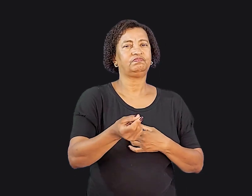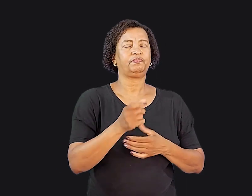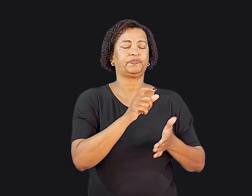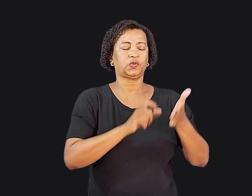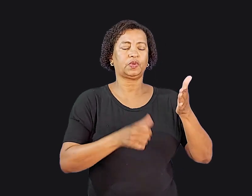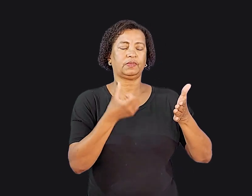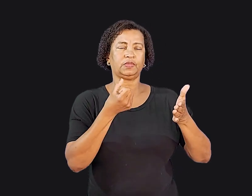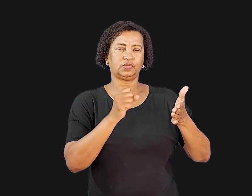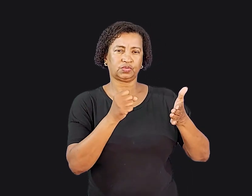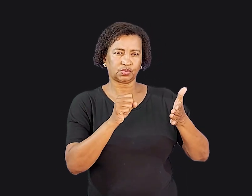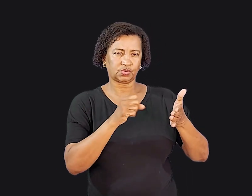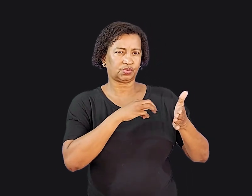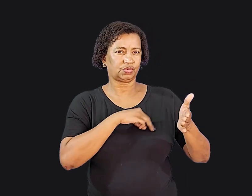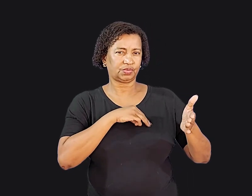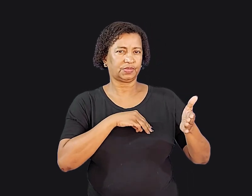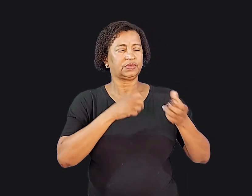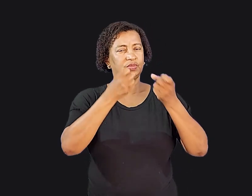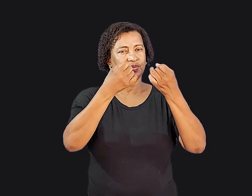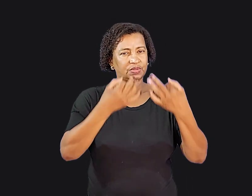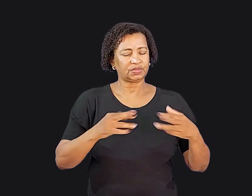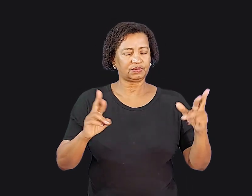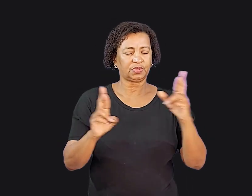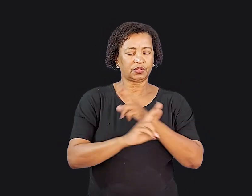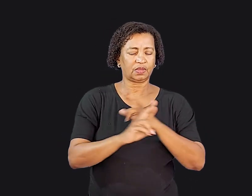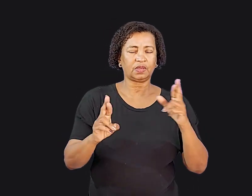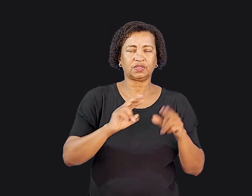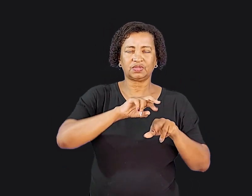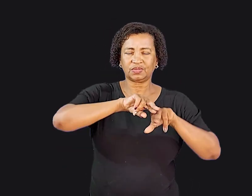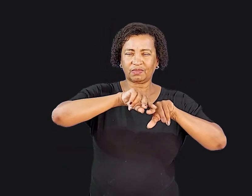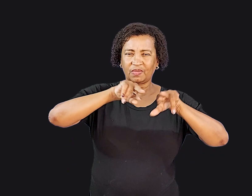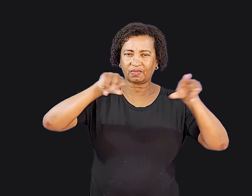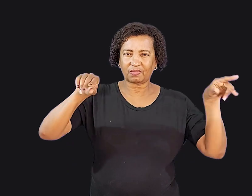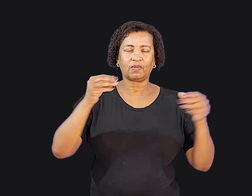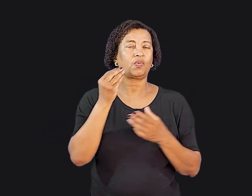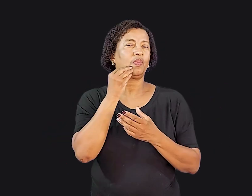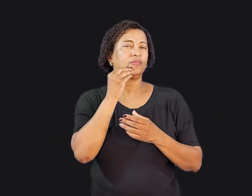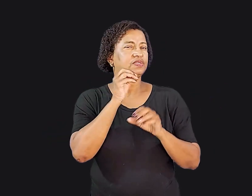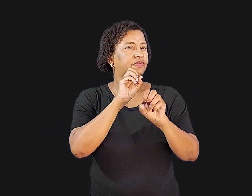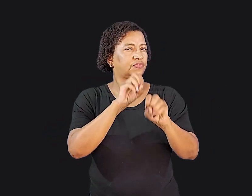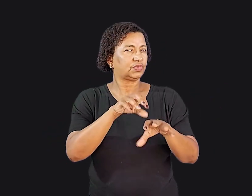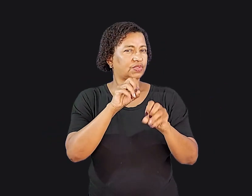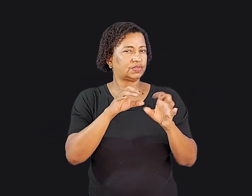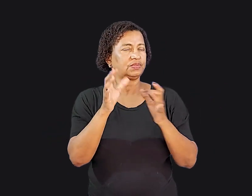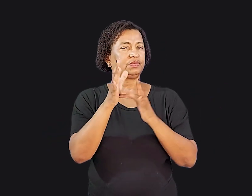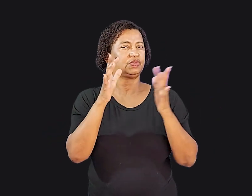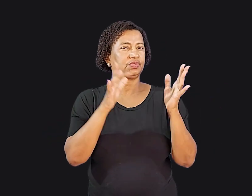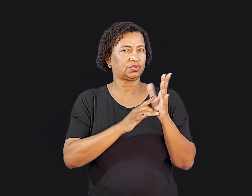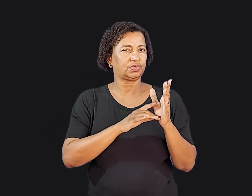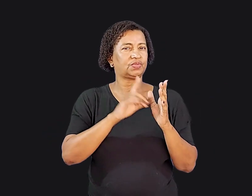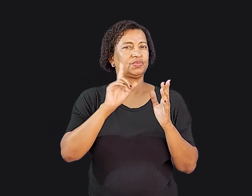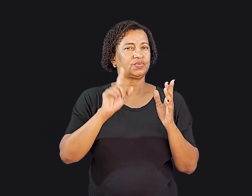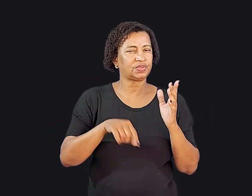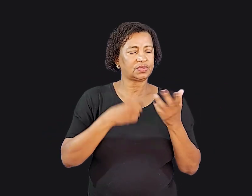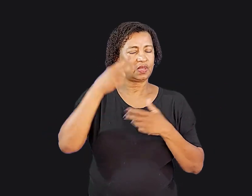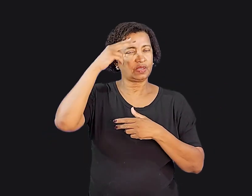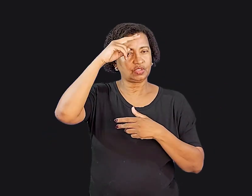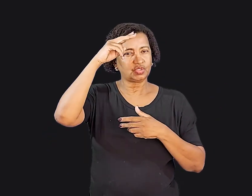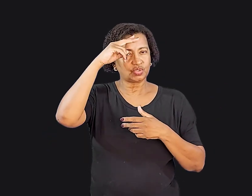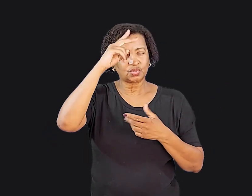Mateus é repleto de ensinamentos sobre relacionamentos humanos. Observe que esses ensinamentos de Jesus são ilustrações e aplicações